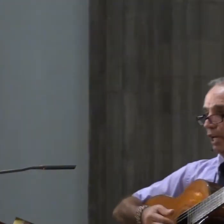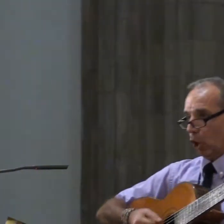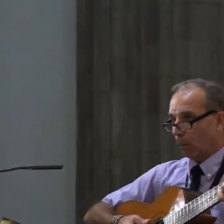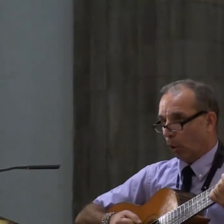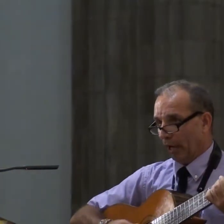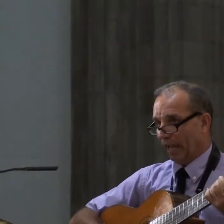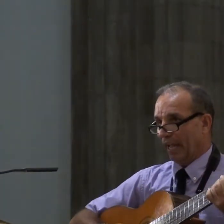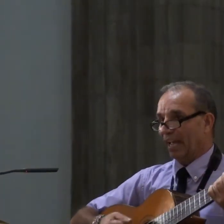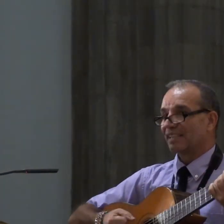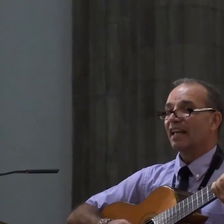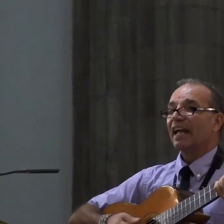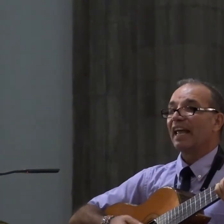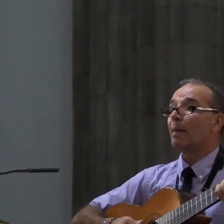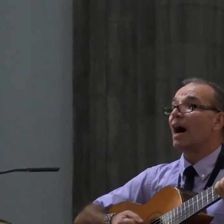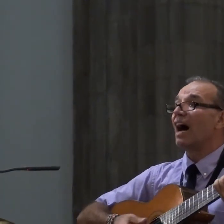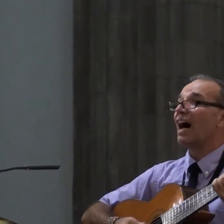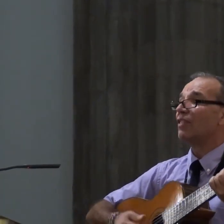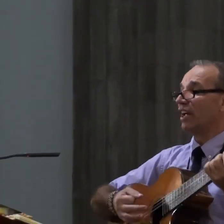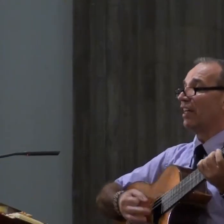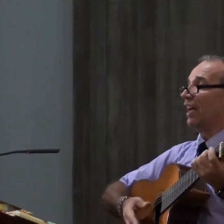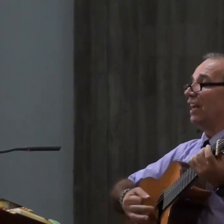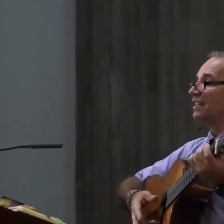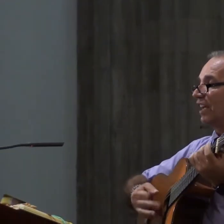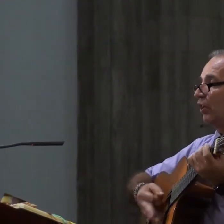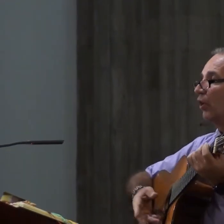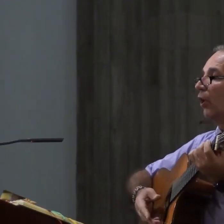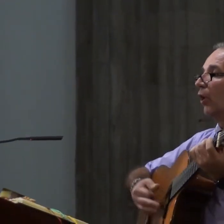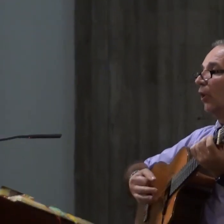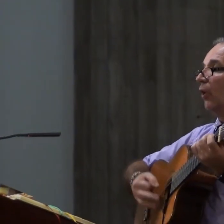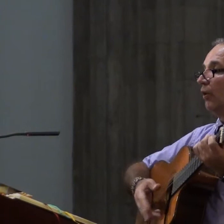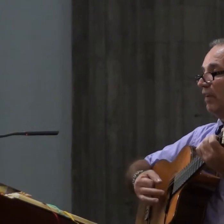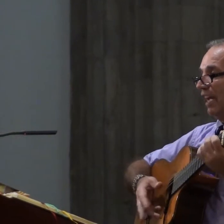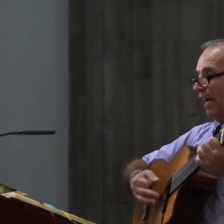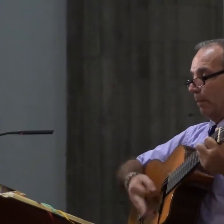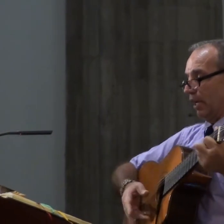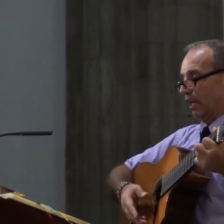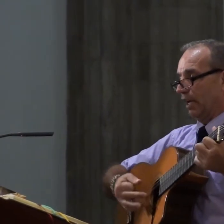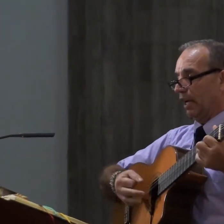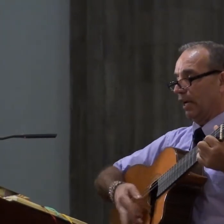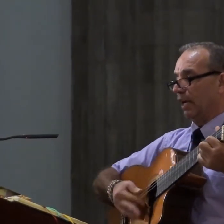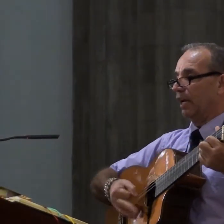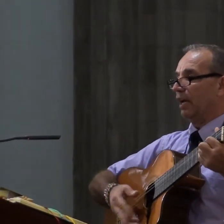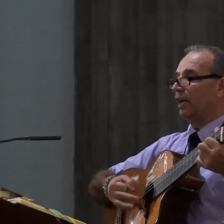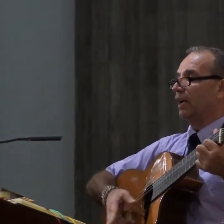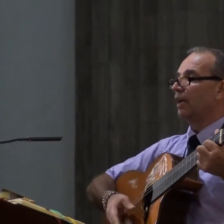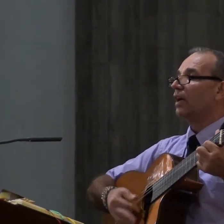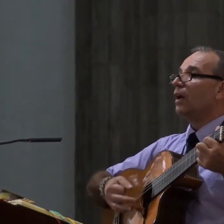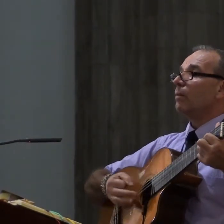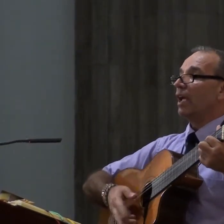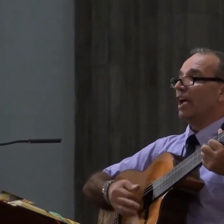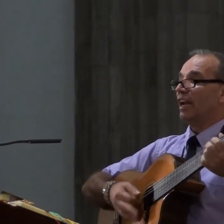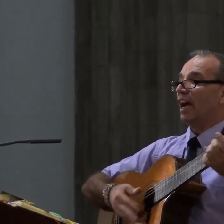y como es que la madre del señor viene a mí